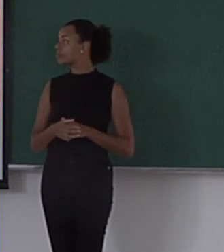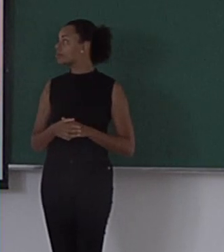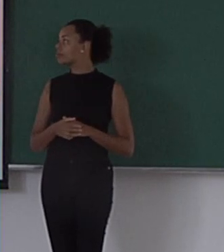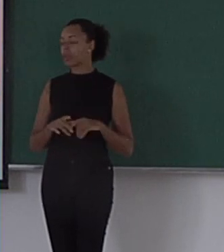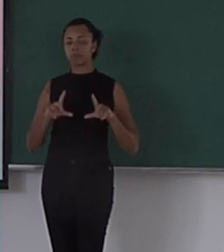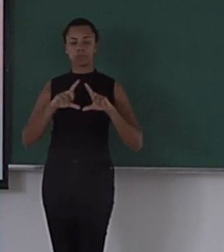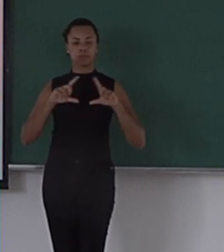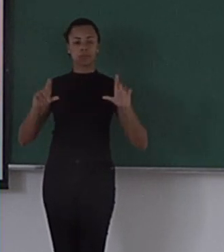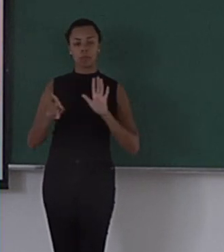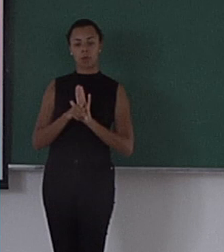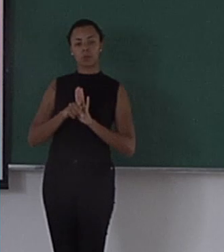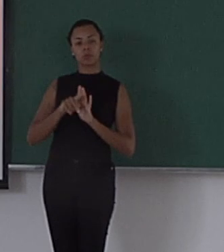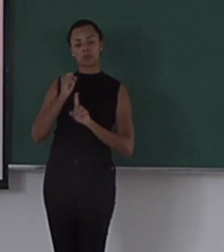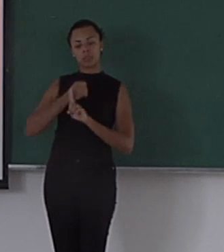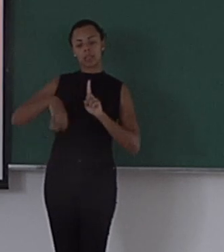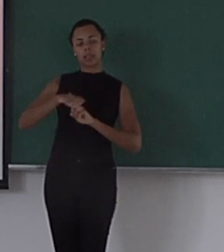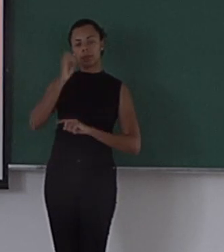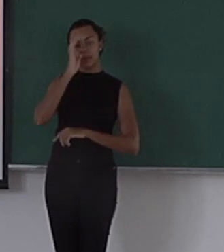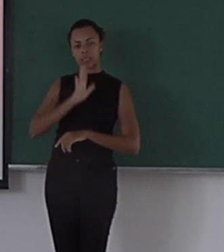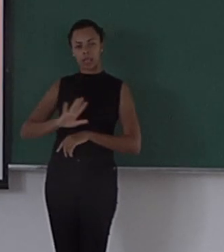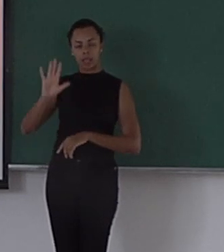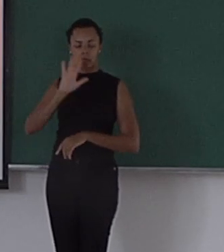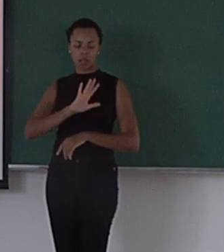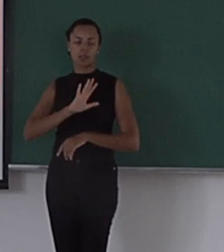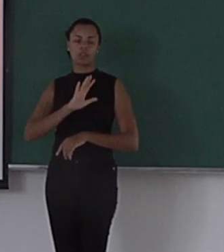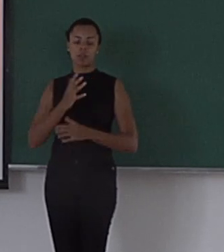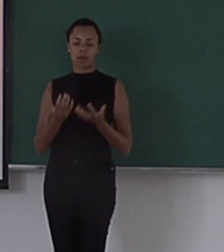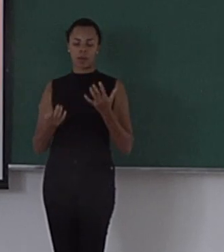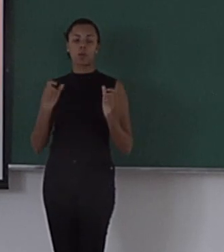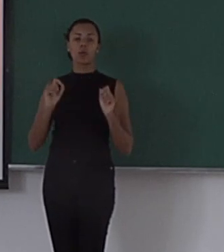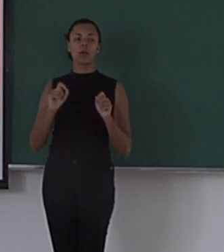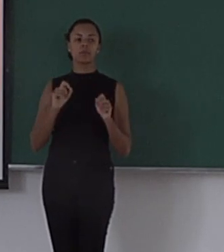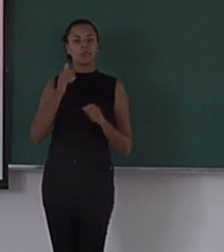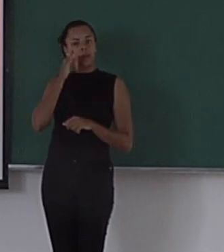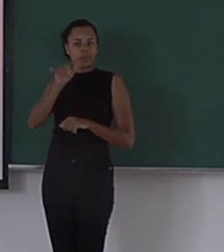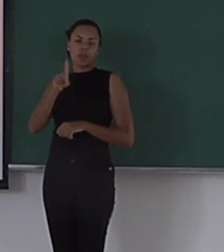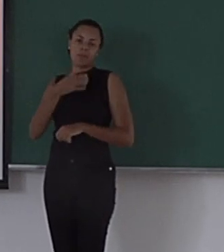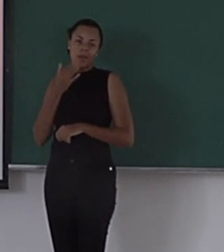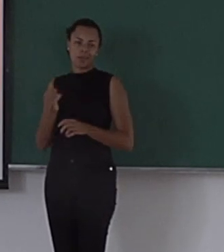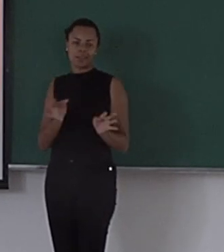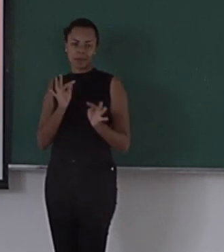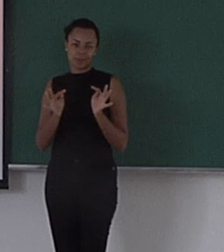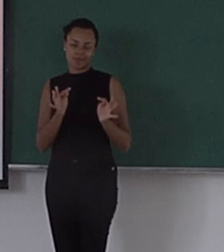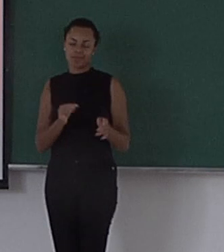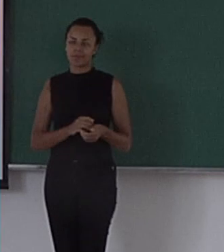slogan da Sociedade Brasileira de Queimaduras, que prevenção é o melhor tratamento, né? Apesar de tudo que a gente tem aí.